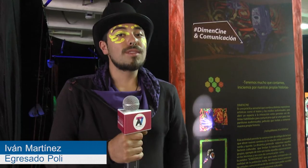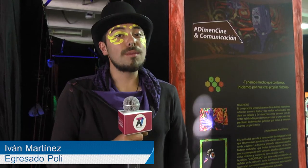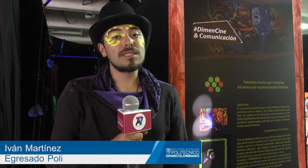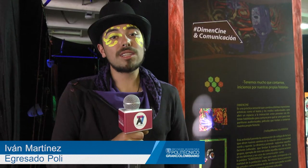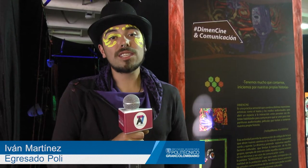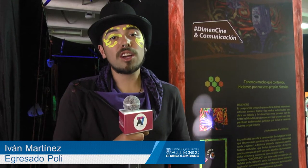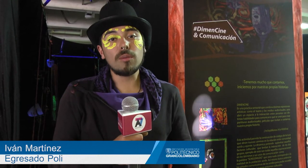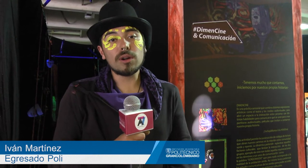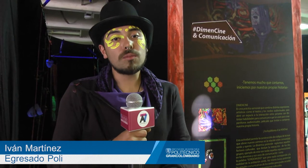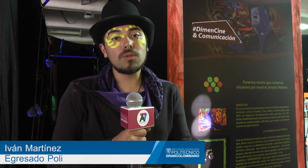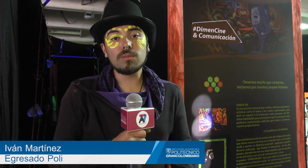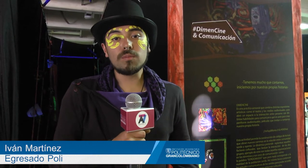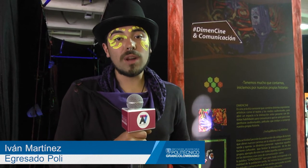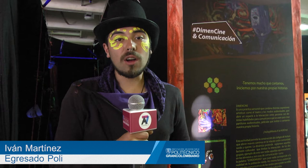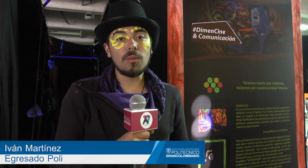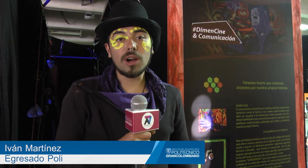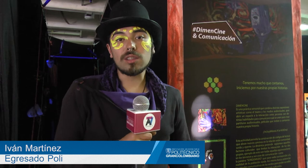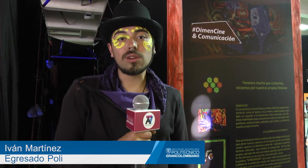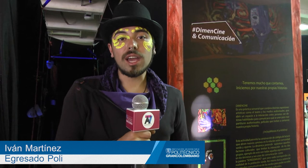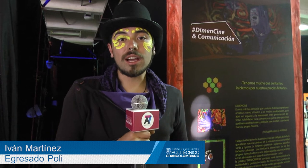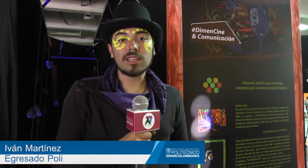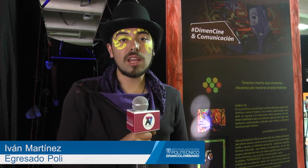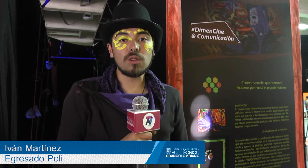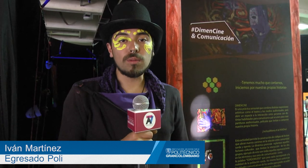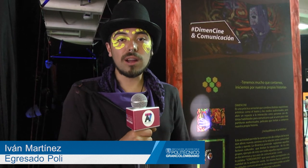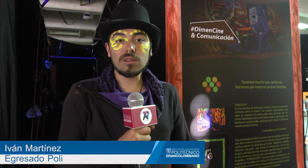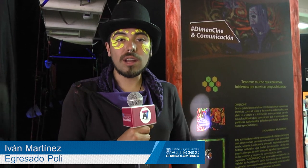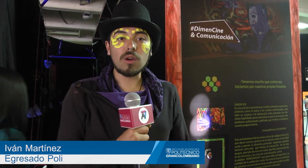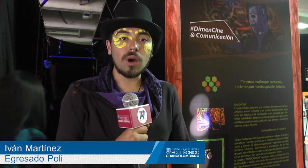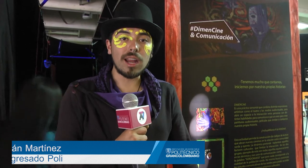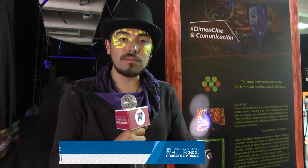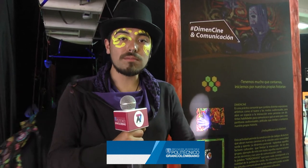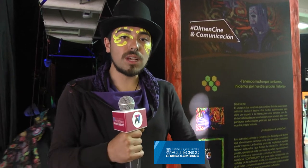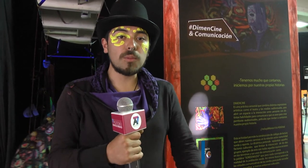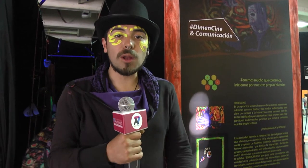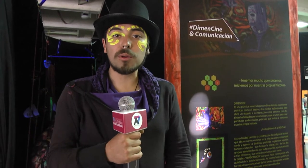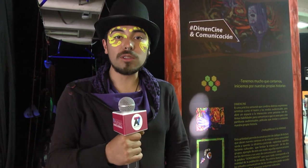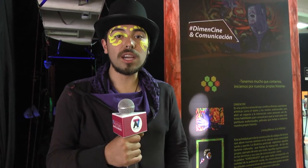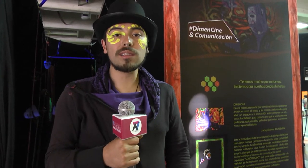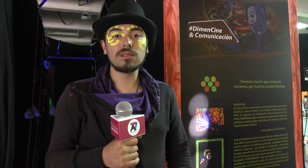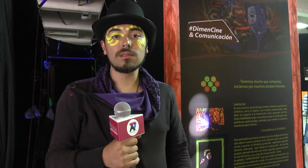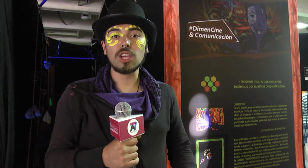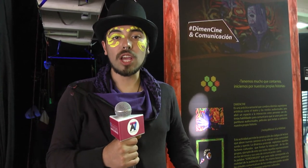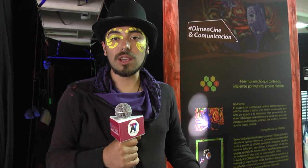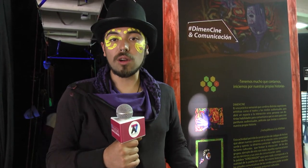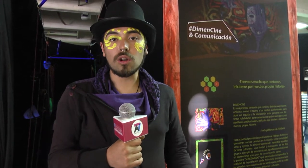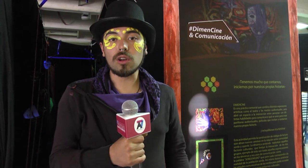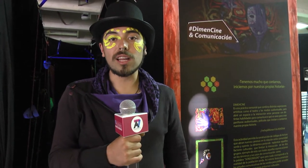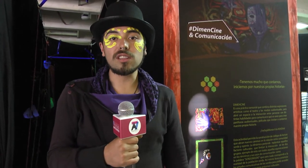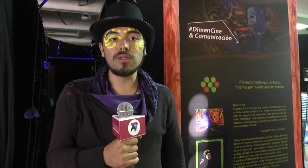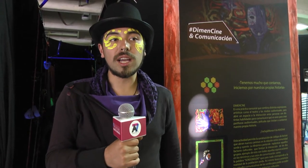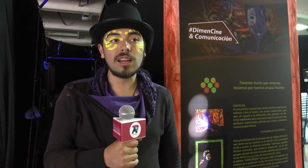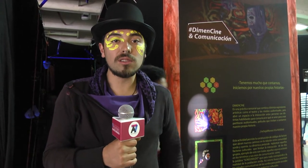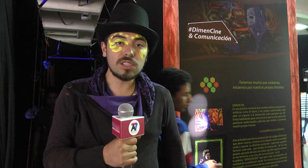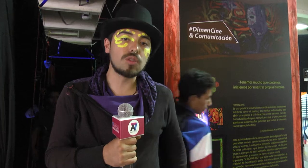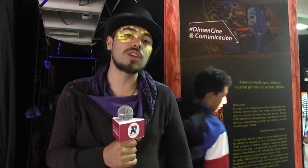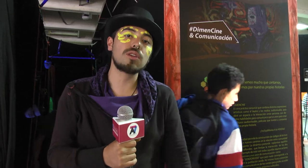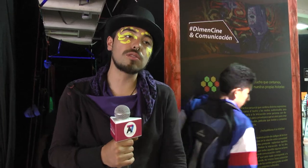Dimencine llegó por una convocatoria de cartel urbano en la cual se envió el proyecto y logró clasificar, nos escogieron, nos